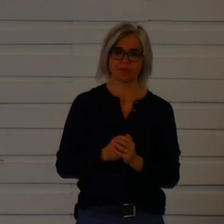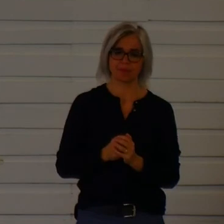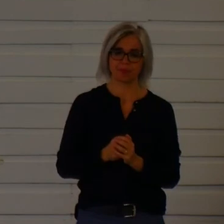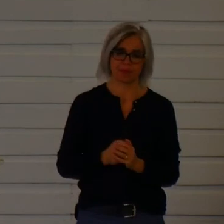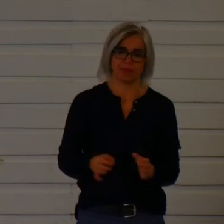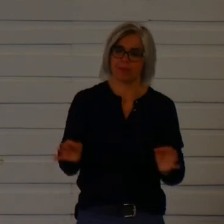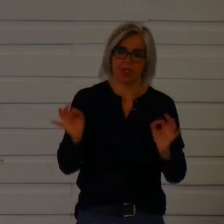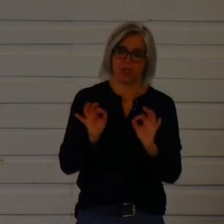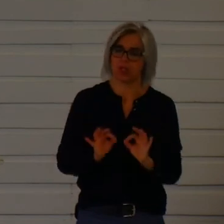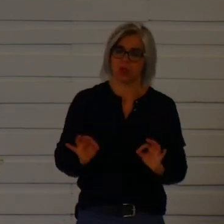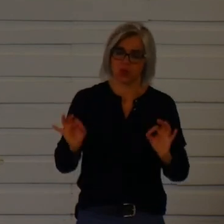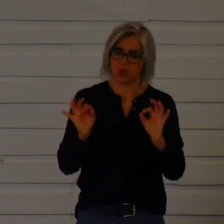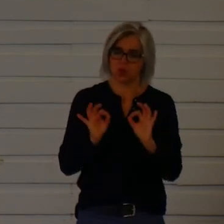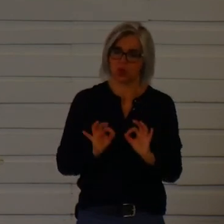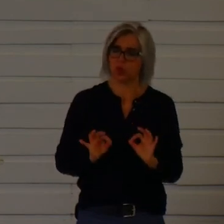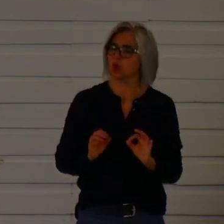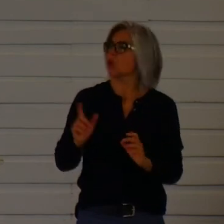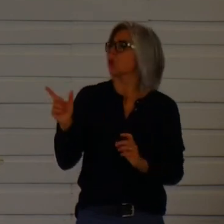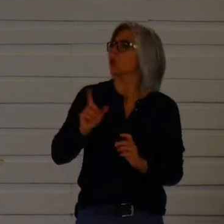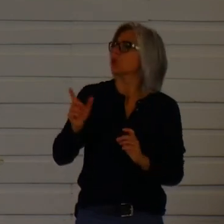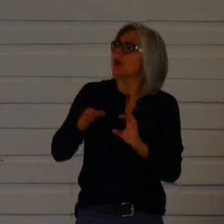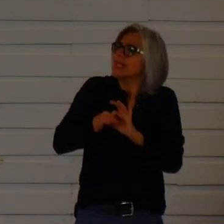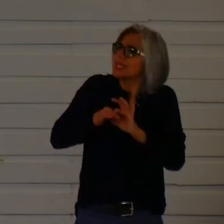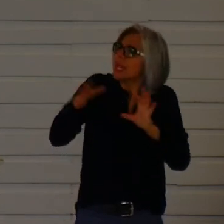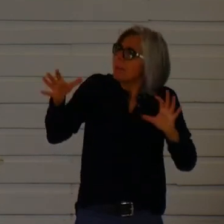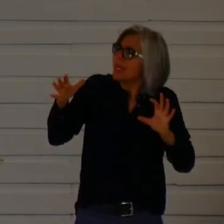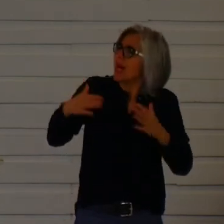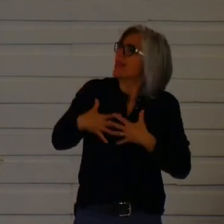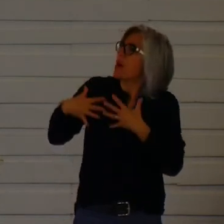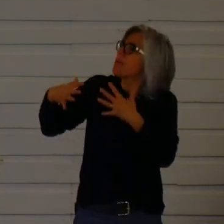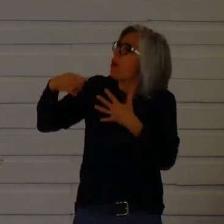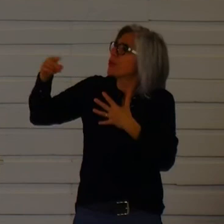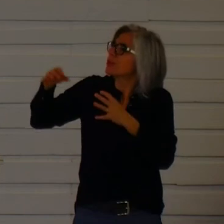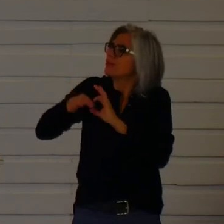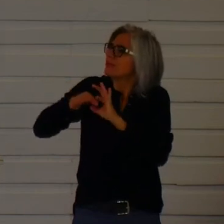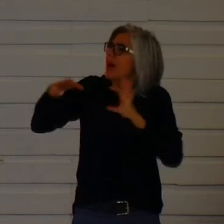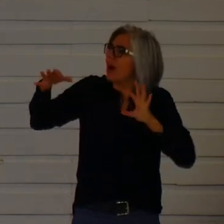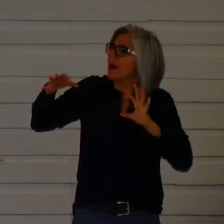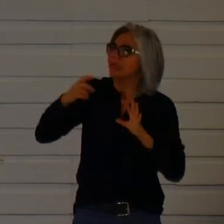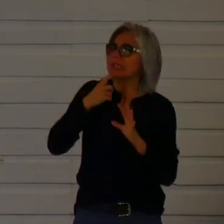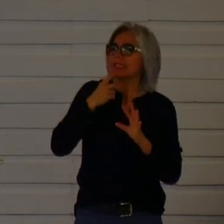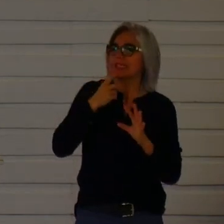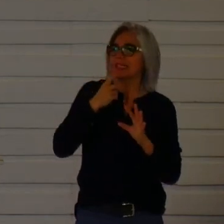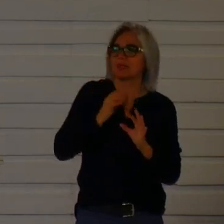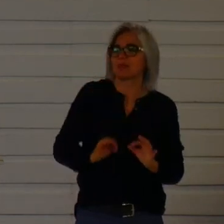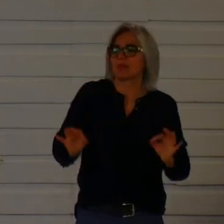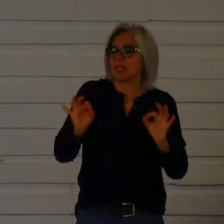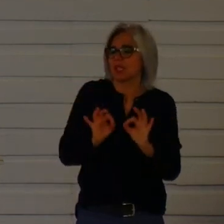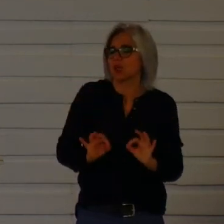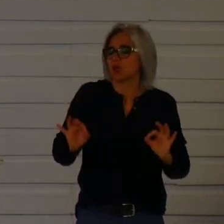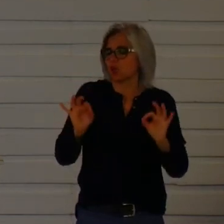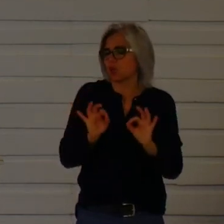può dire: chi mi separerà dall'amore di Cristo Gesù? Io non